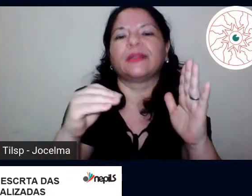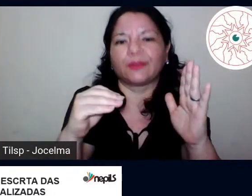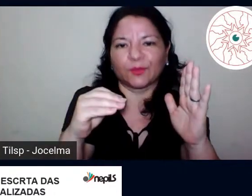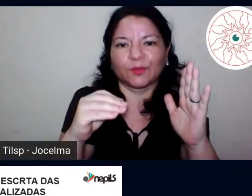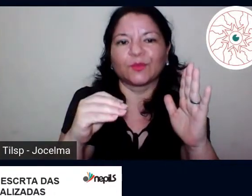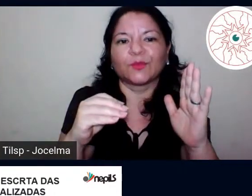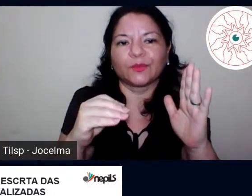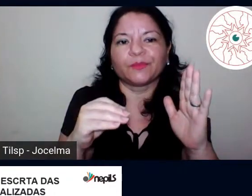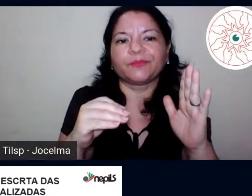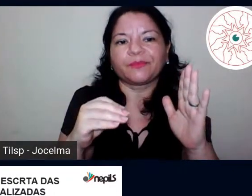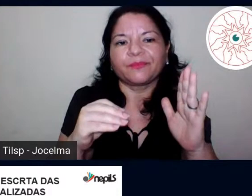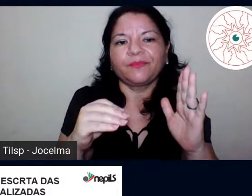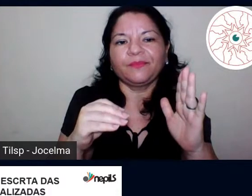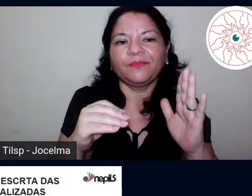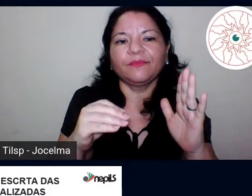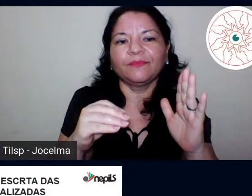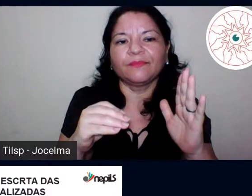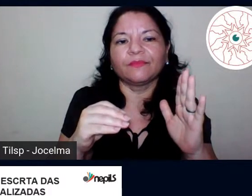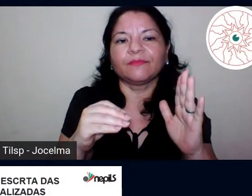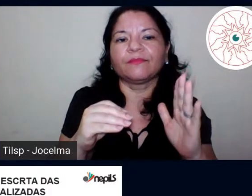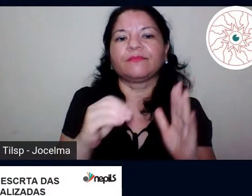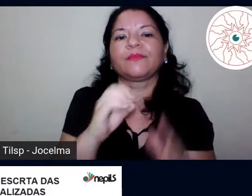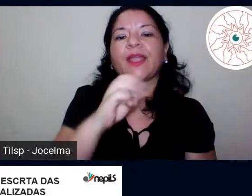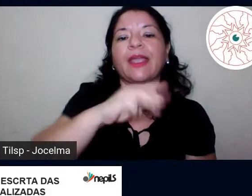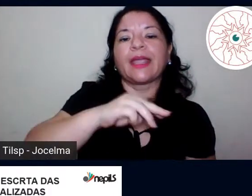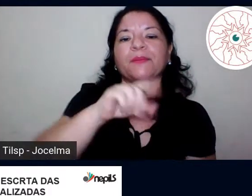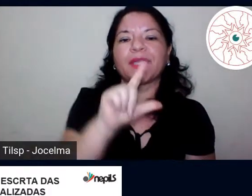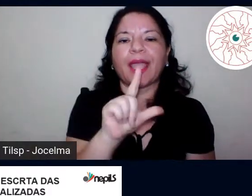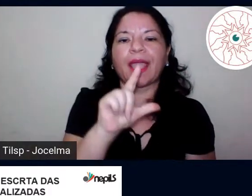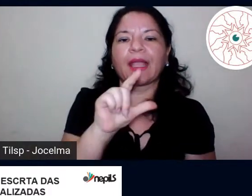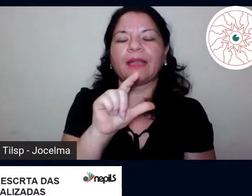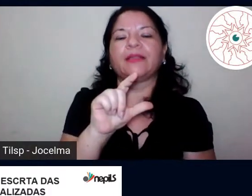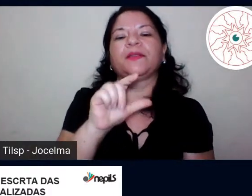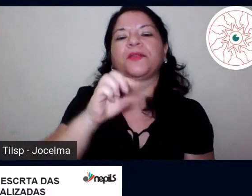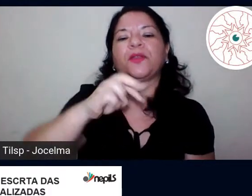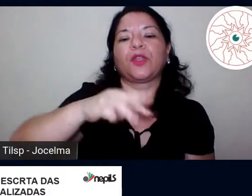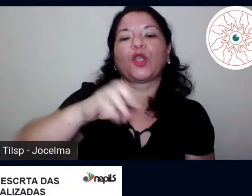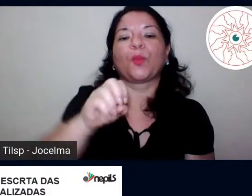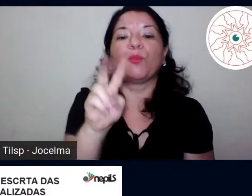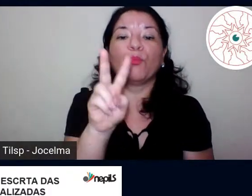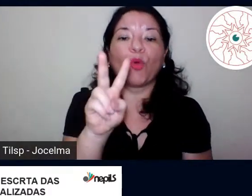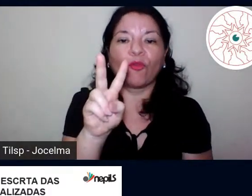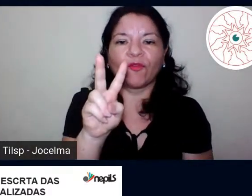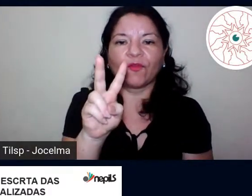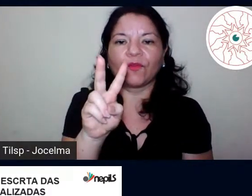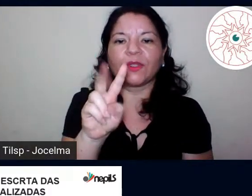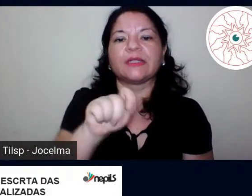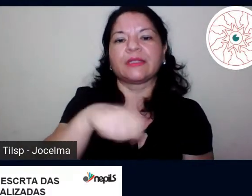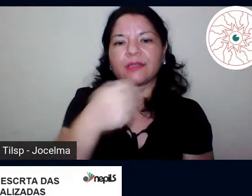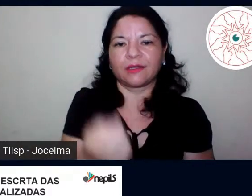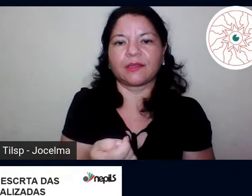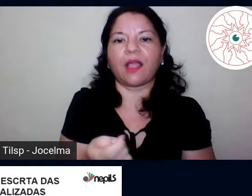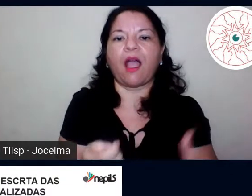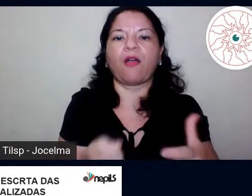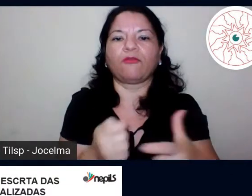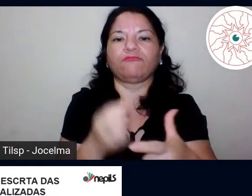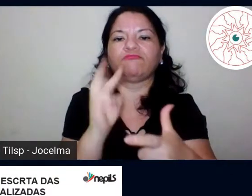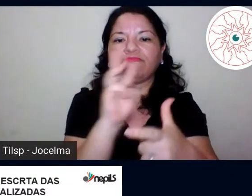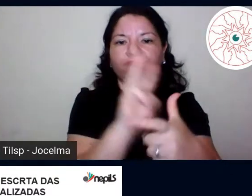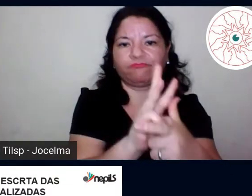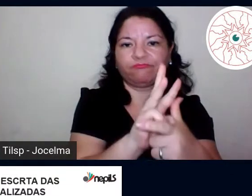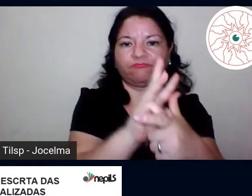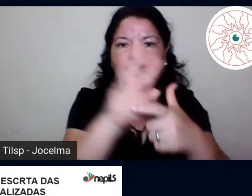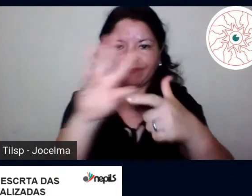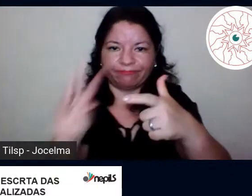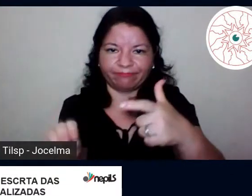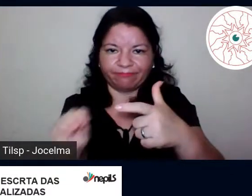né, NL MVE, e o ensino da escrita C e uma terceira etapa, novamente, a reaplicação. Eh, aqui eu vou pular, né,